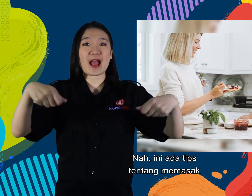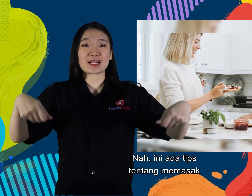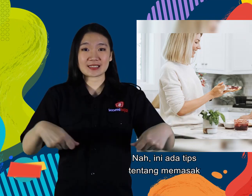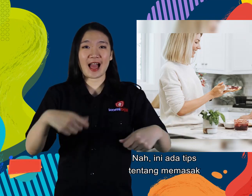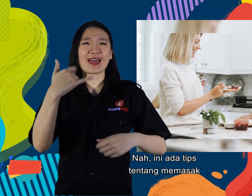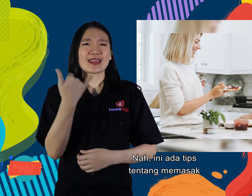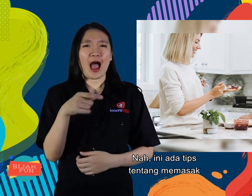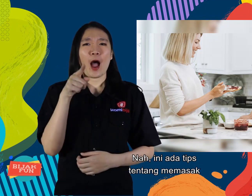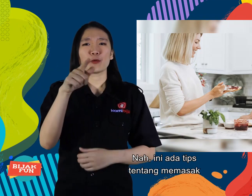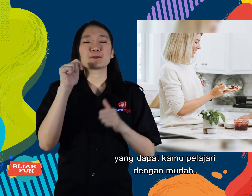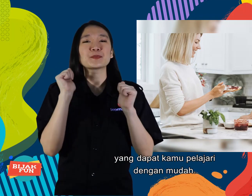dengan mudah.